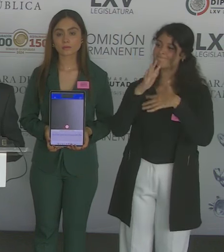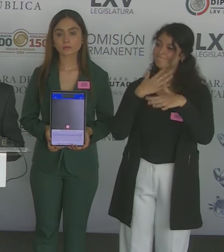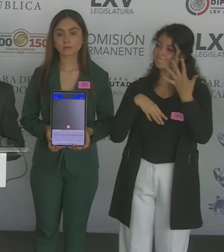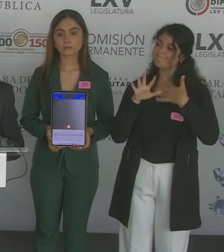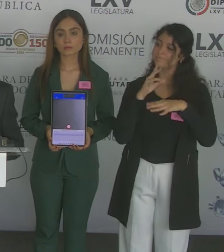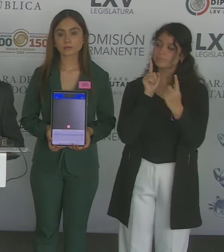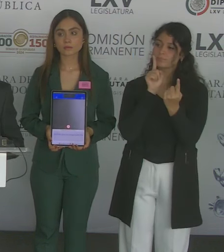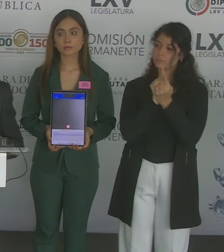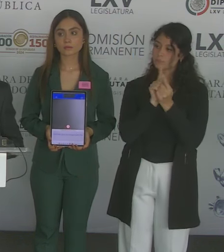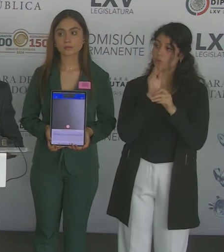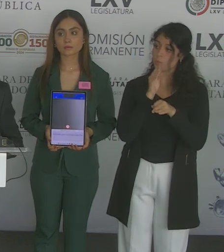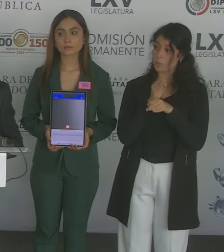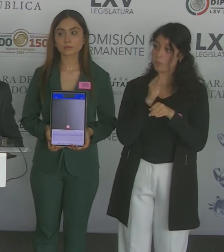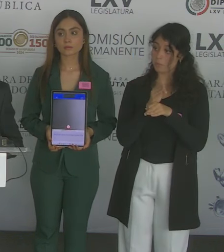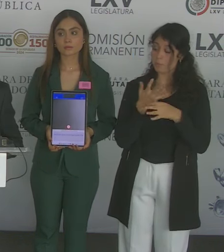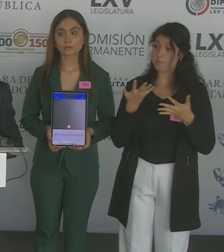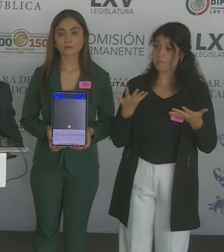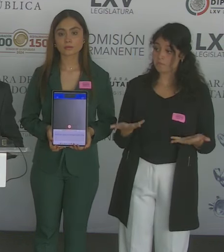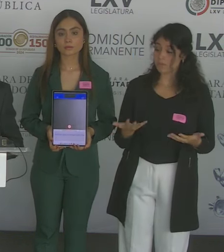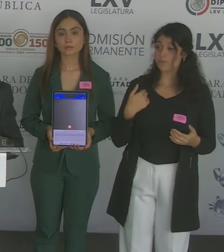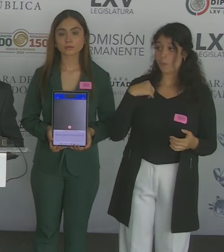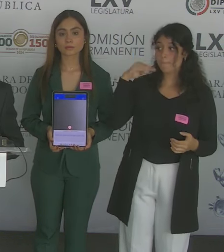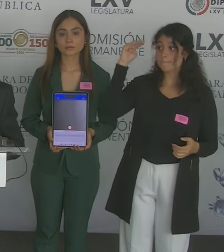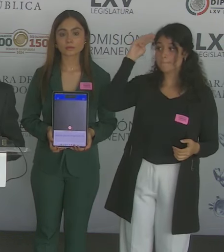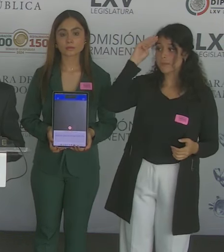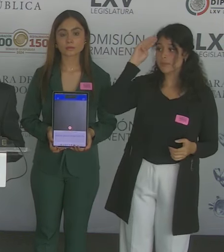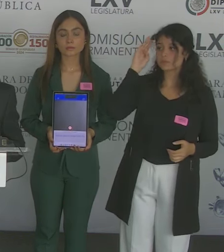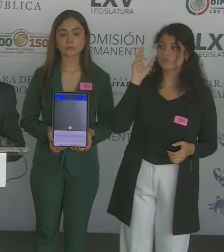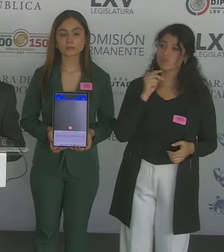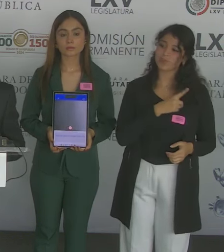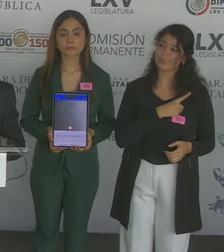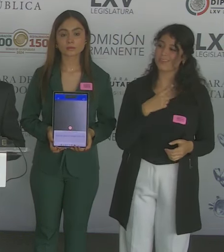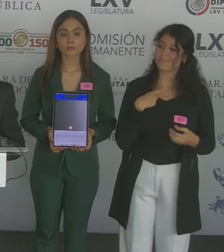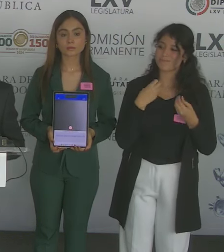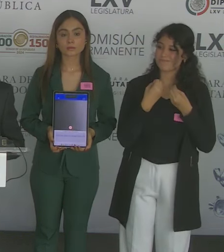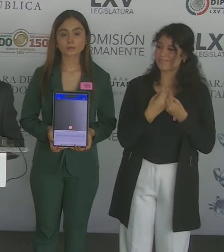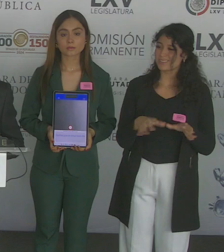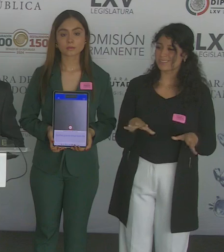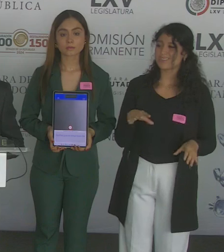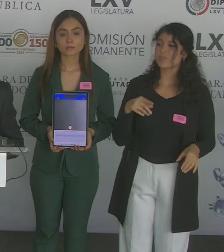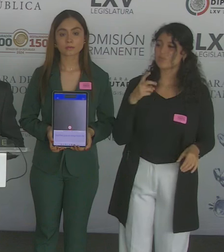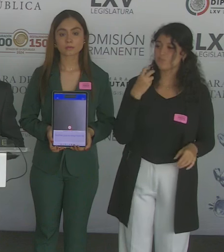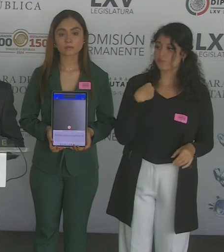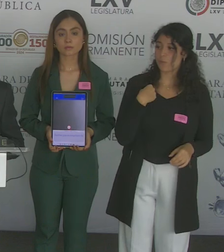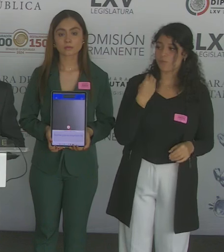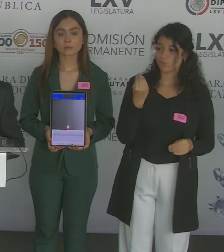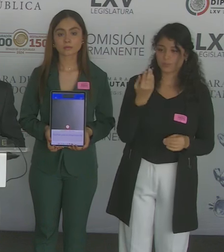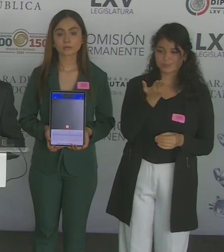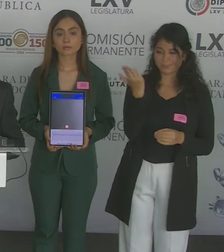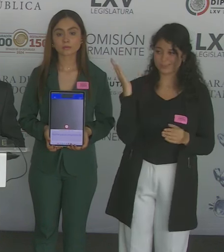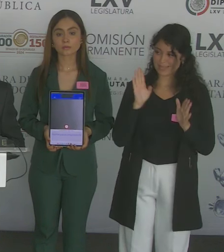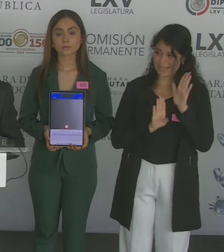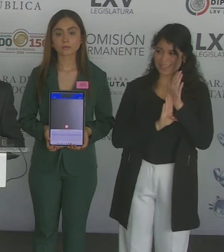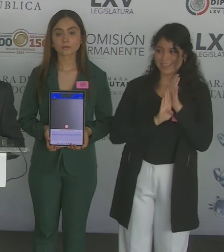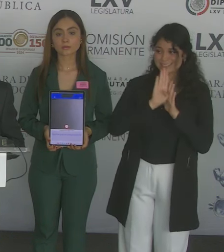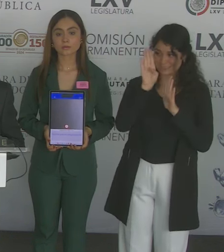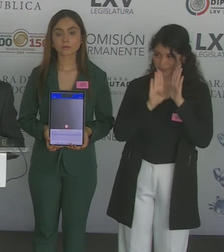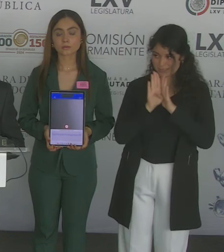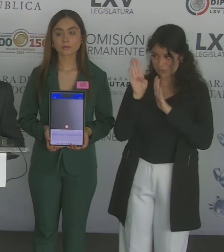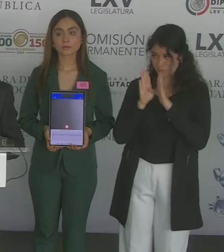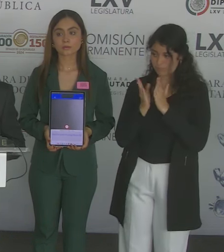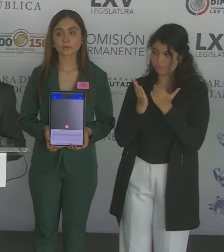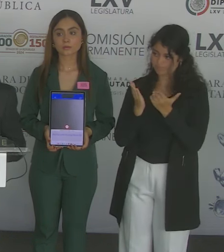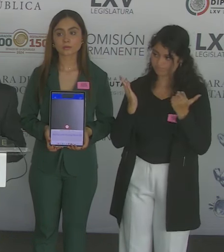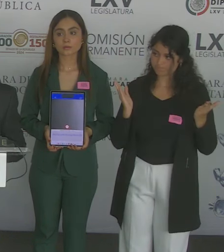visto bueno pues me parece que no hay que perder el ritmo yo le deseo mucho mucho éxito y por supuesto eh le